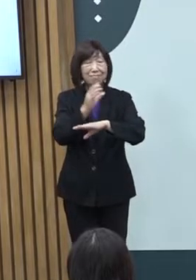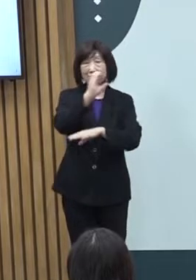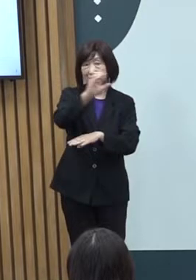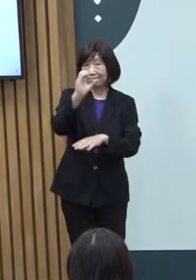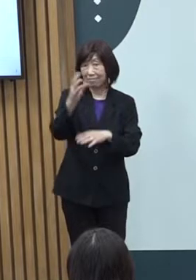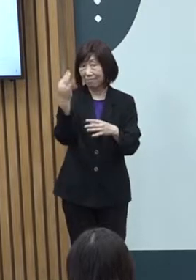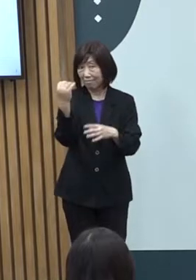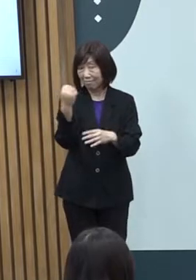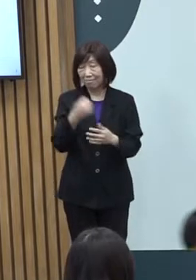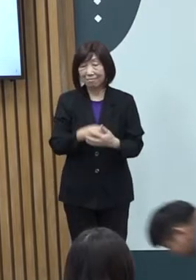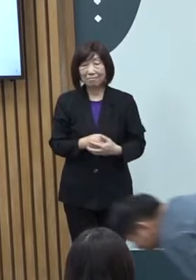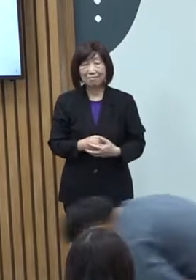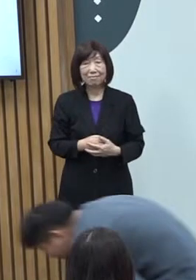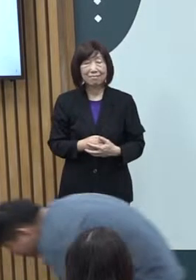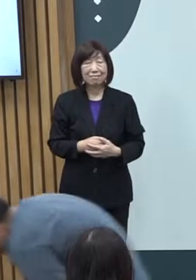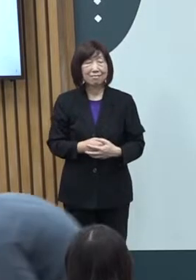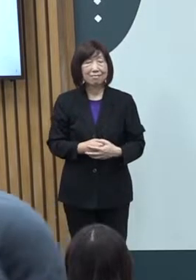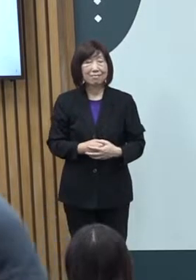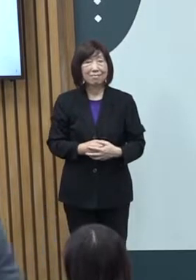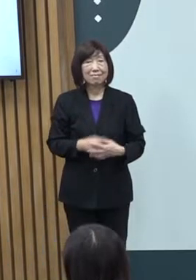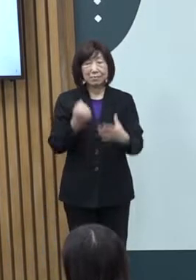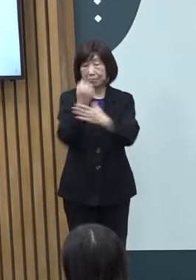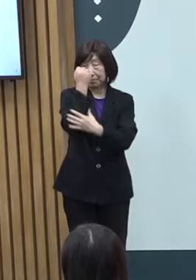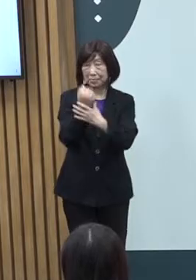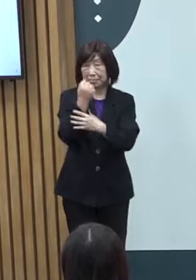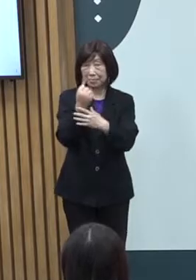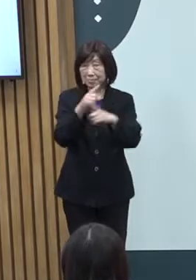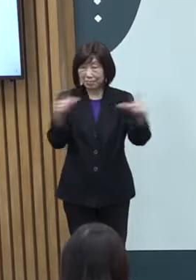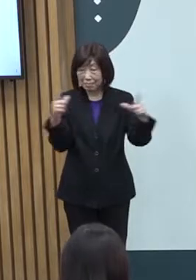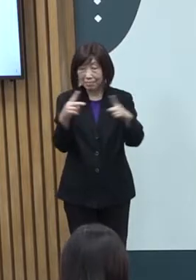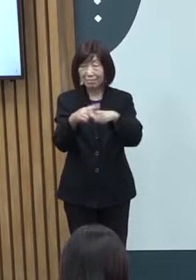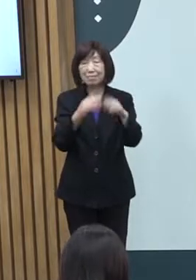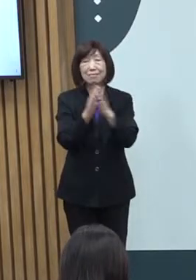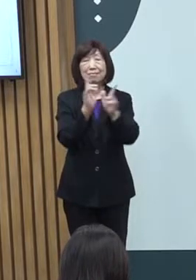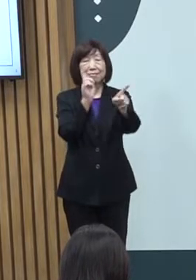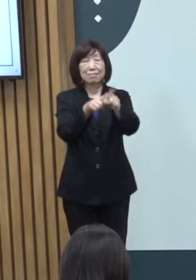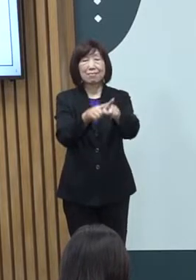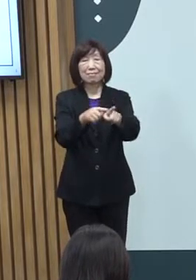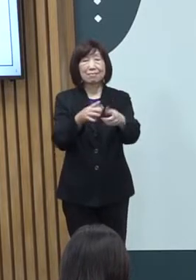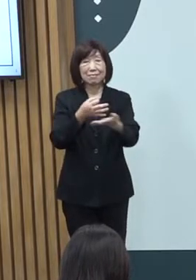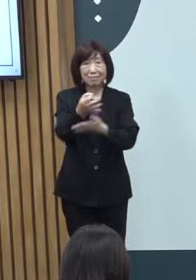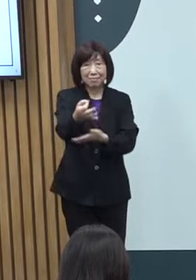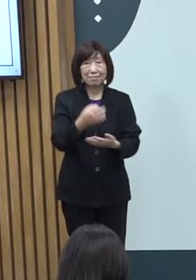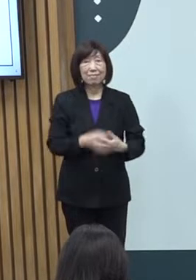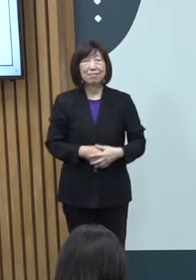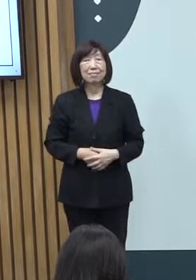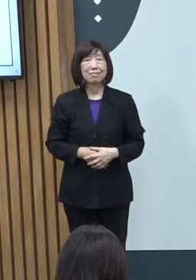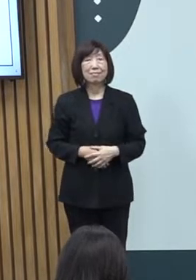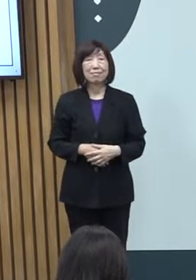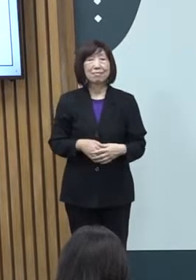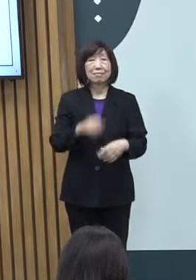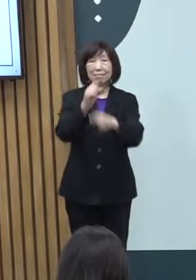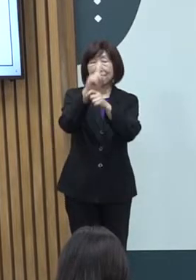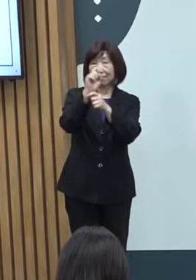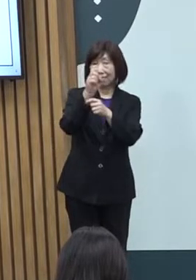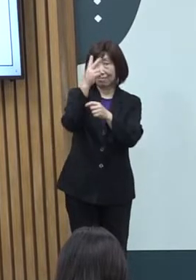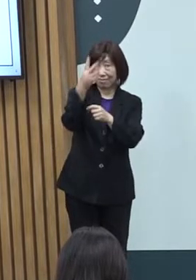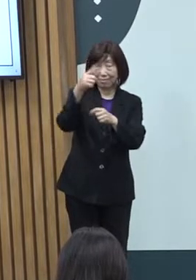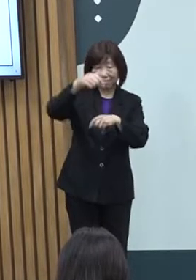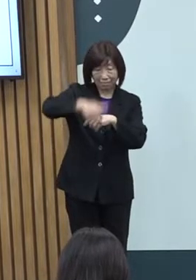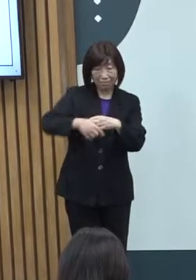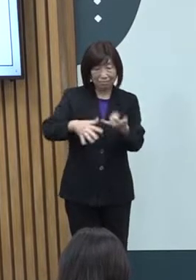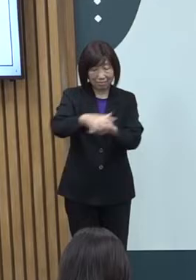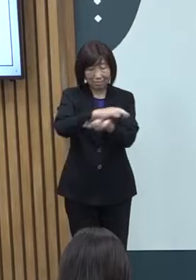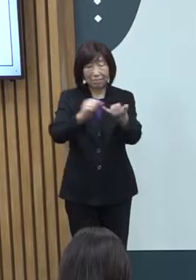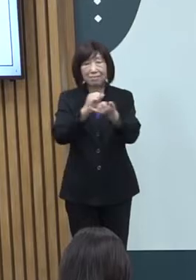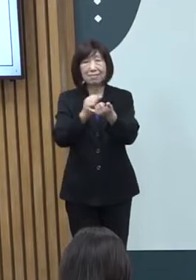数呢，或者是气缸那个马力数哈来课征的。那有关于我们112年下期全国